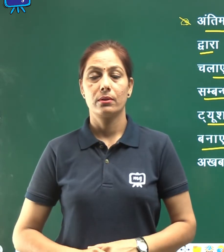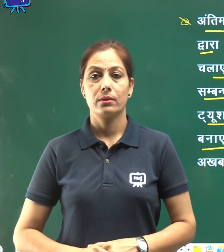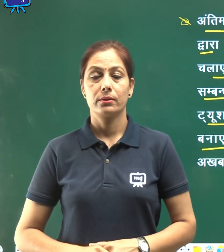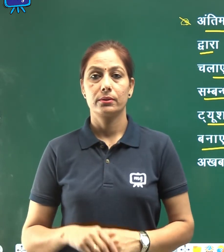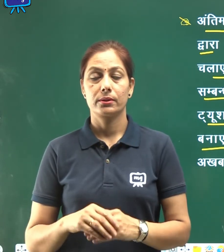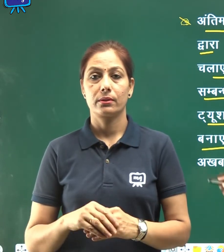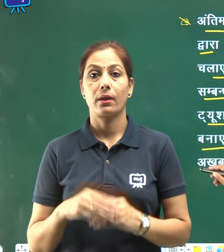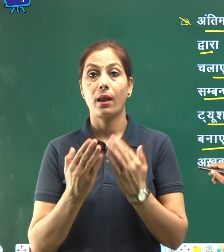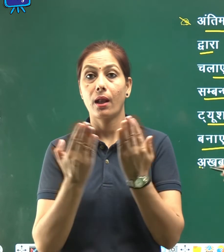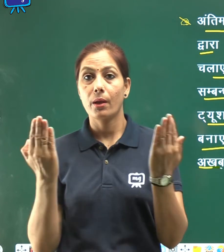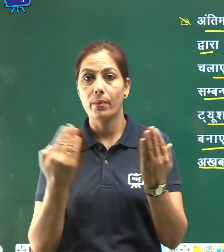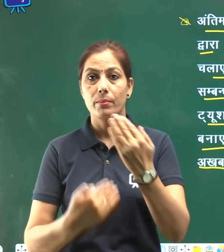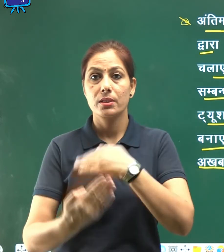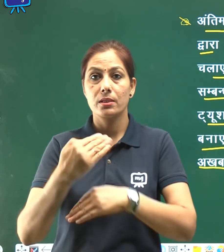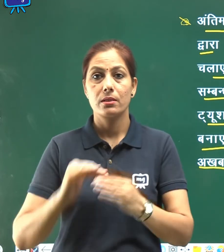अखबार में छपती है।